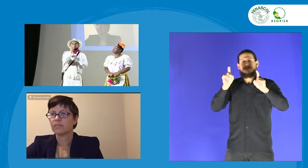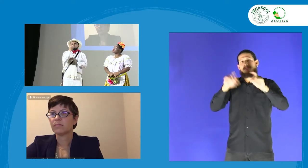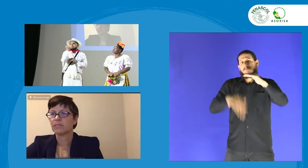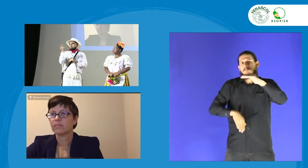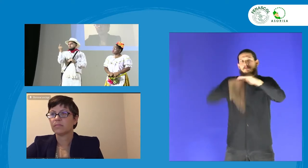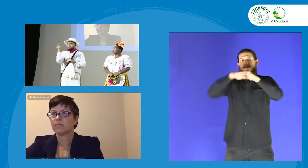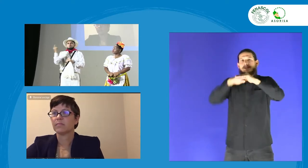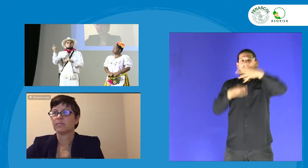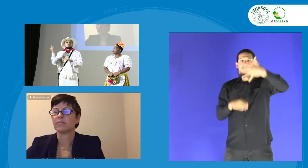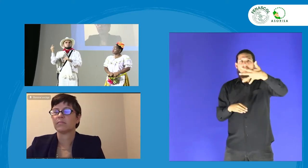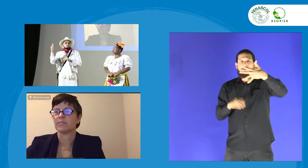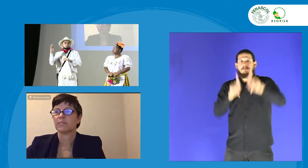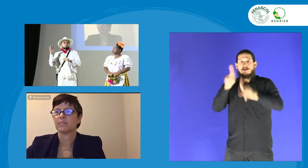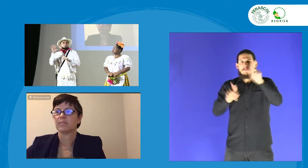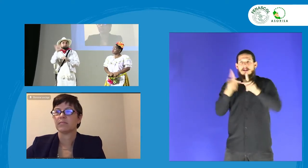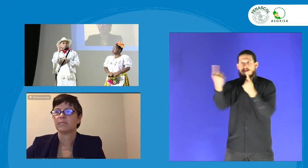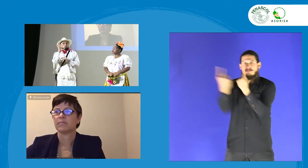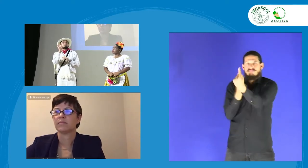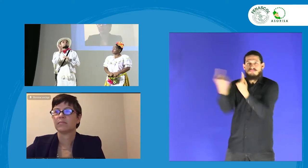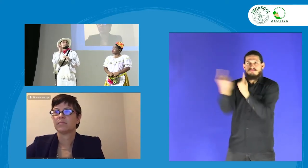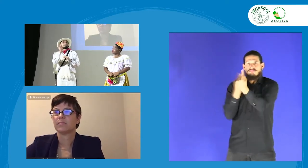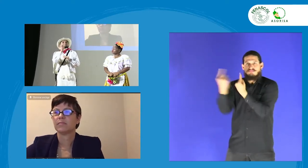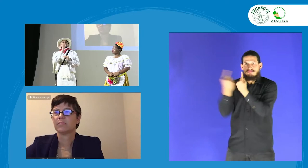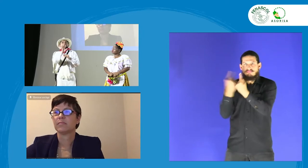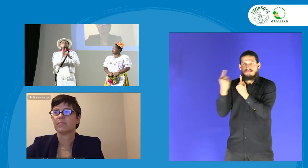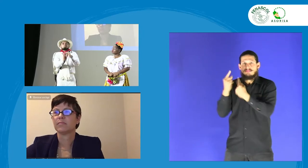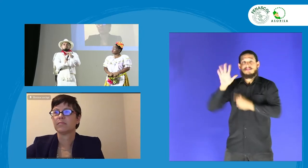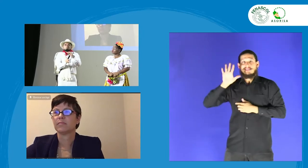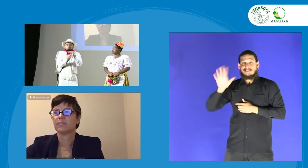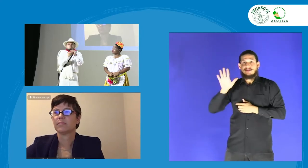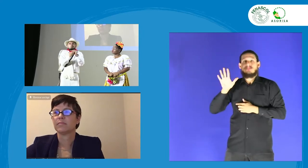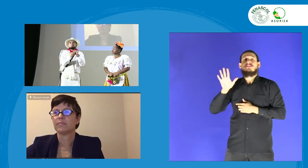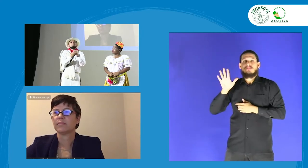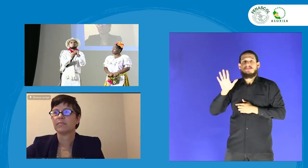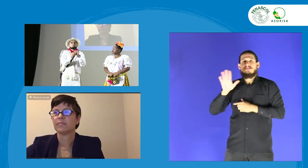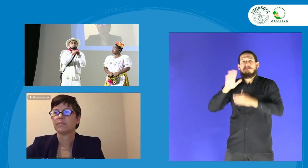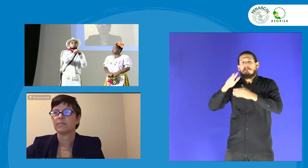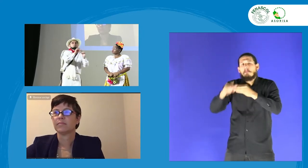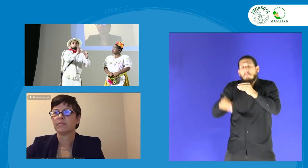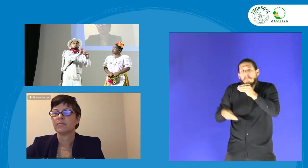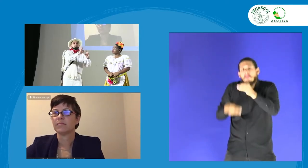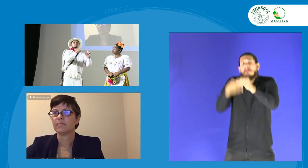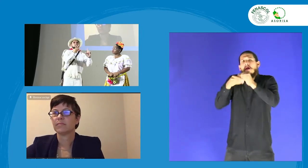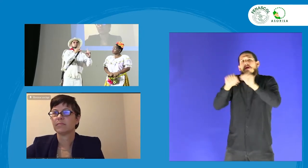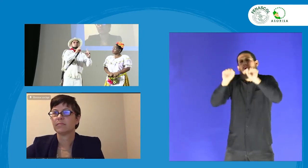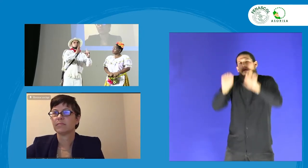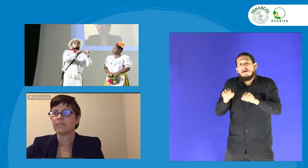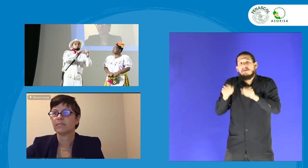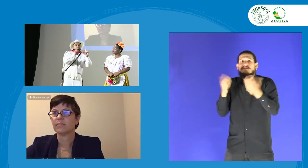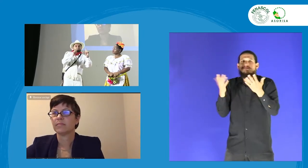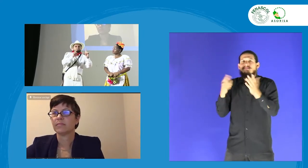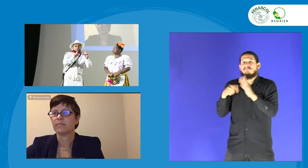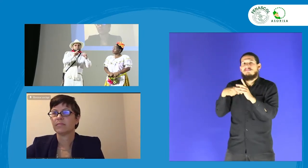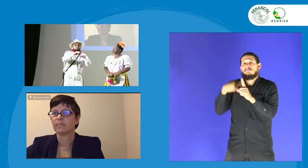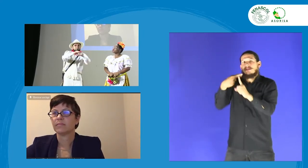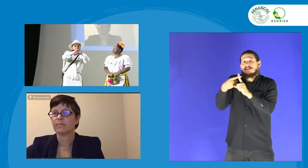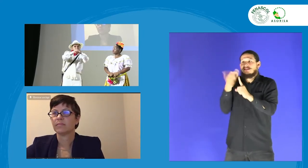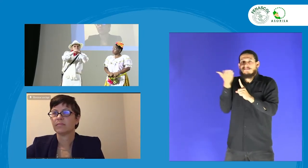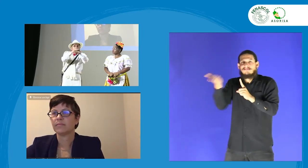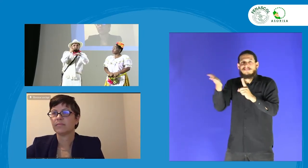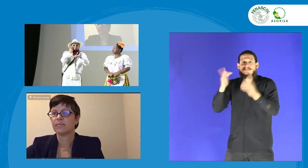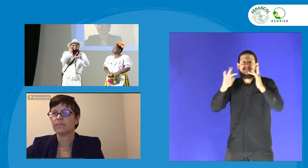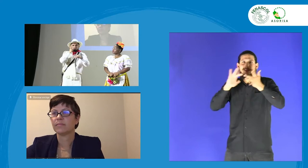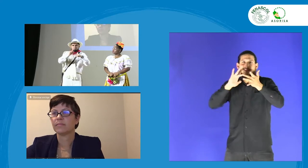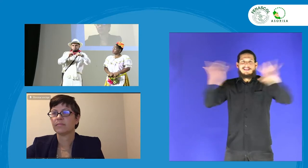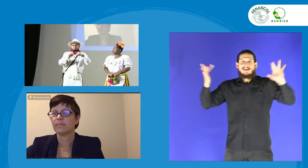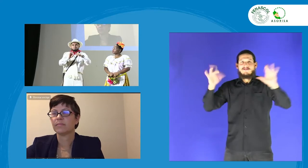tener solamente 5 intervenciones, 5 preguntas que pueden acercarse aquí para podérselas hacer a la persona que está de manera